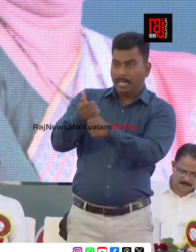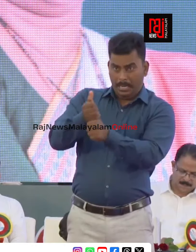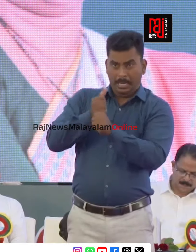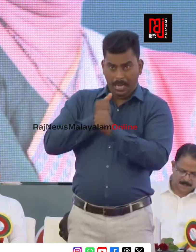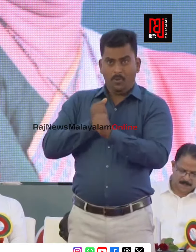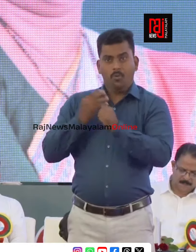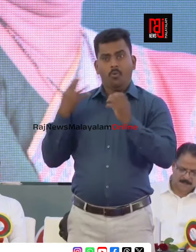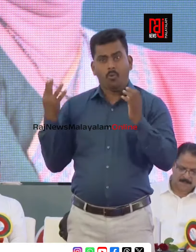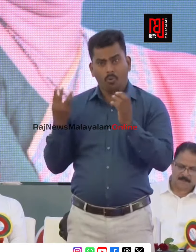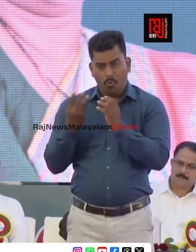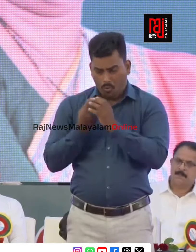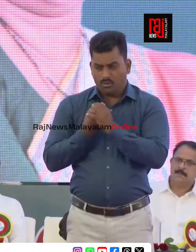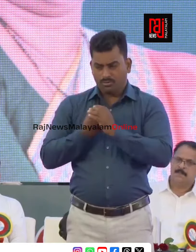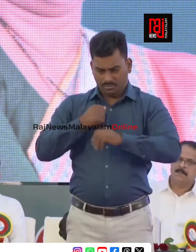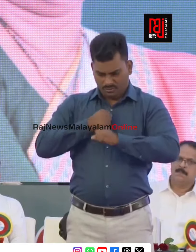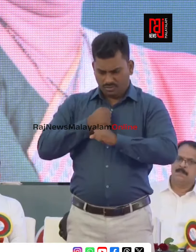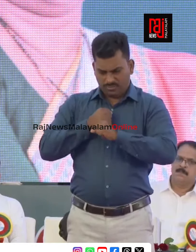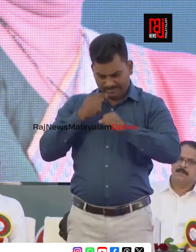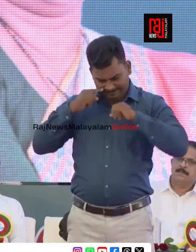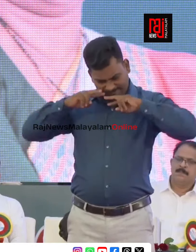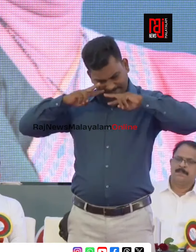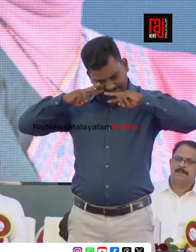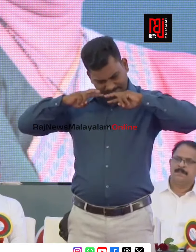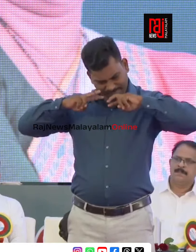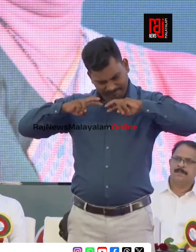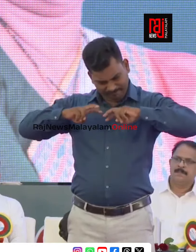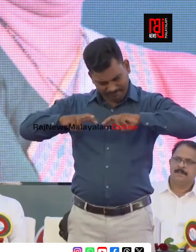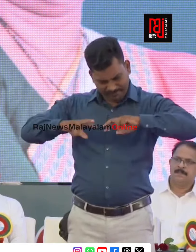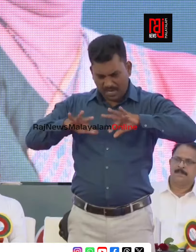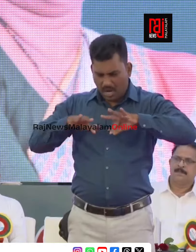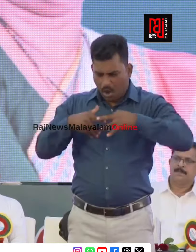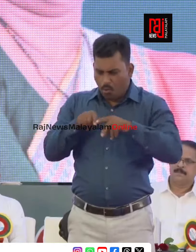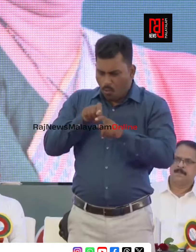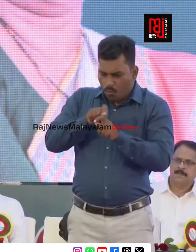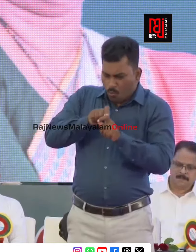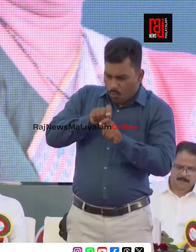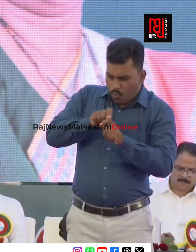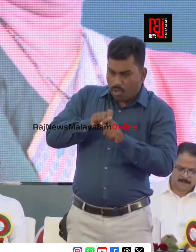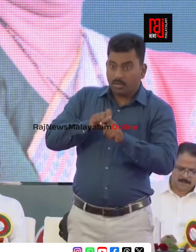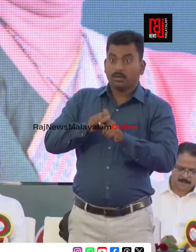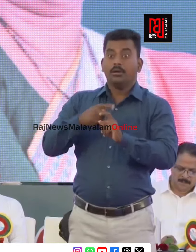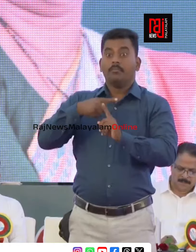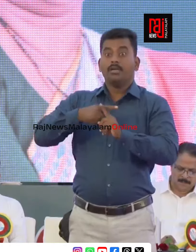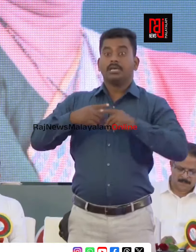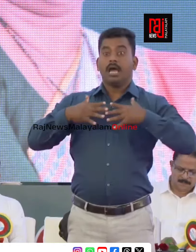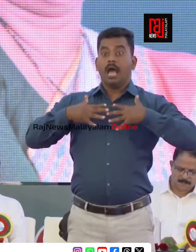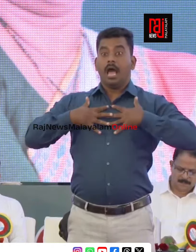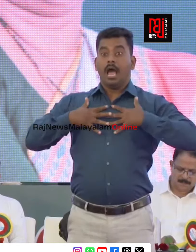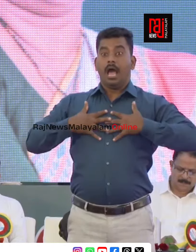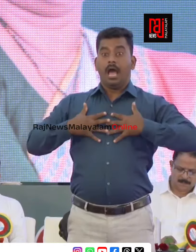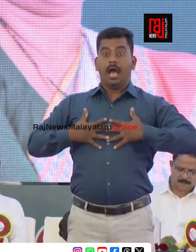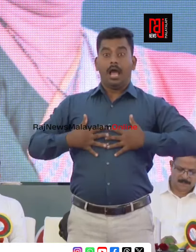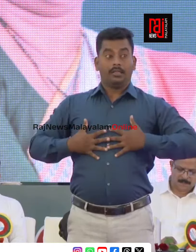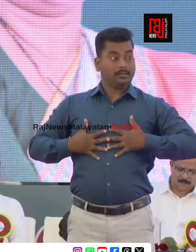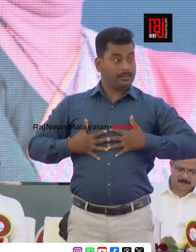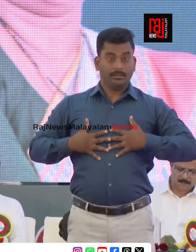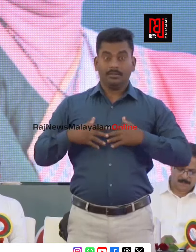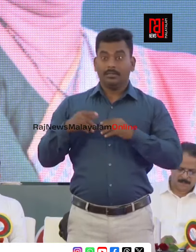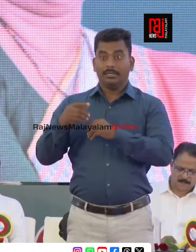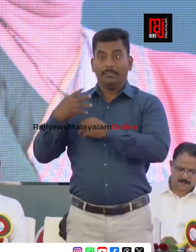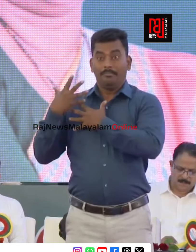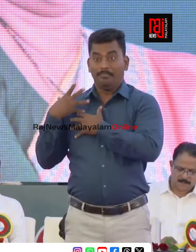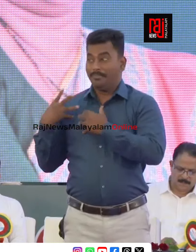ഇത്രയും മേഖലകളിലെ വിടവുകൾ പരിഹരിക്കുന്നതിനായി ആരോഗ്യ വിദ്യാഭ്യാസ വകുപ്പുകളുടെ സഹകരണത്തോടെ